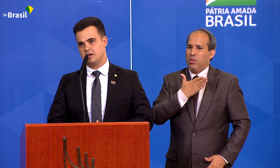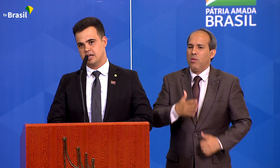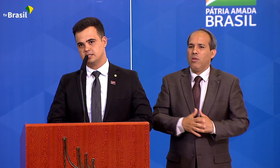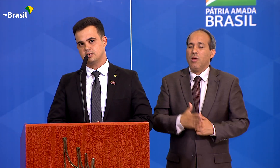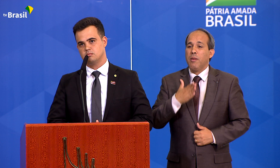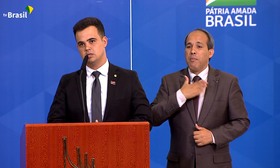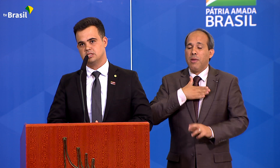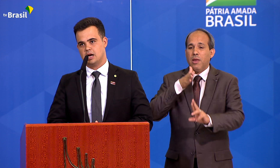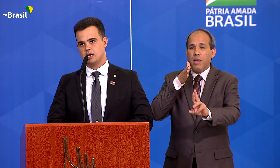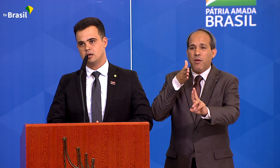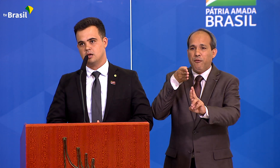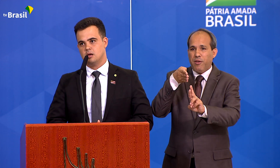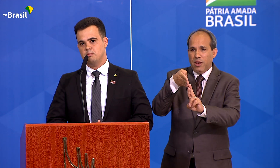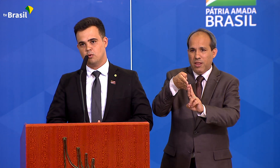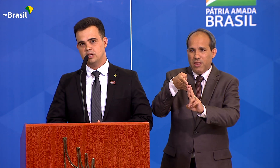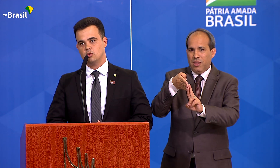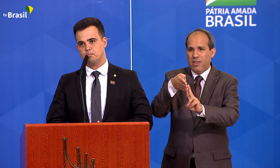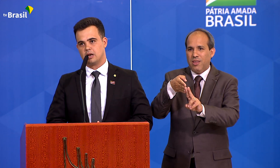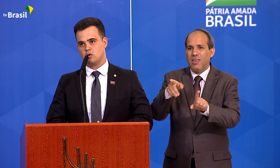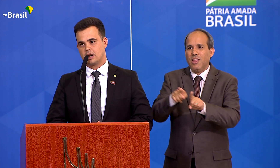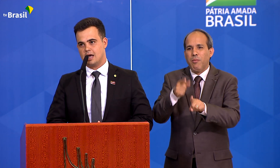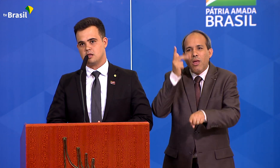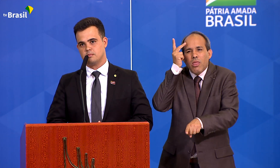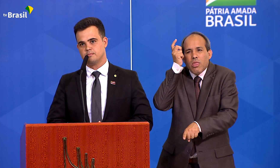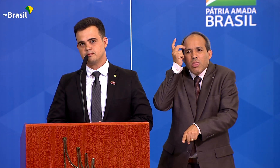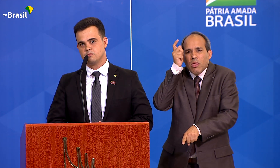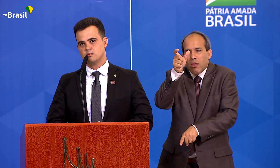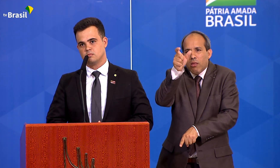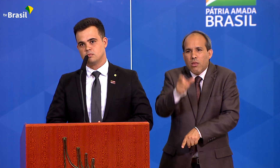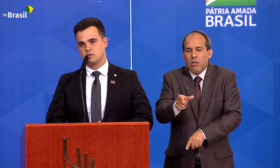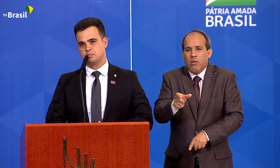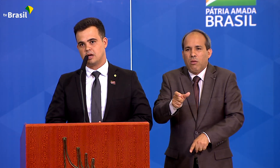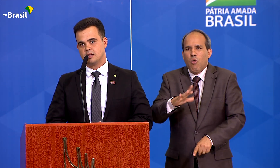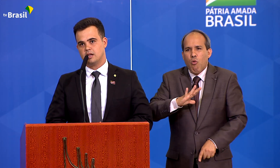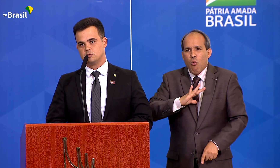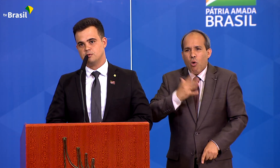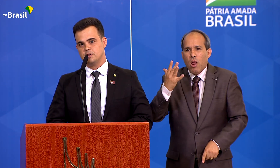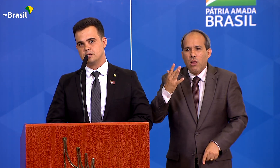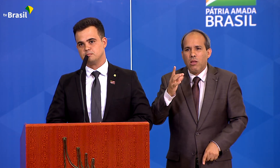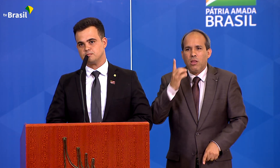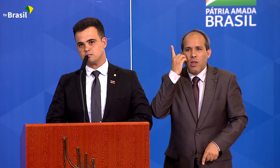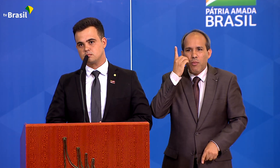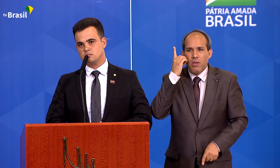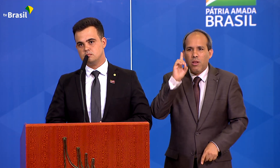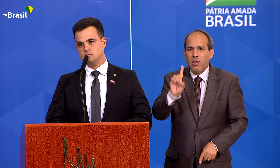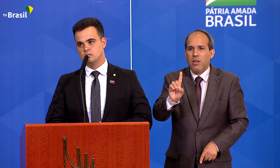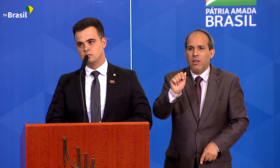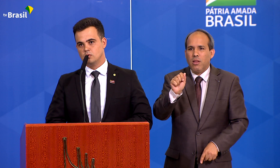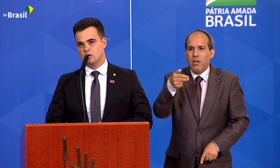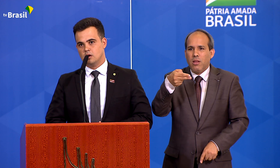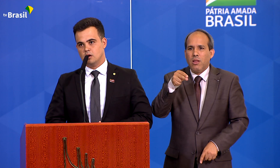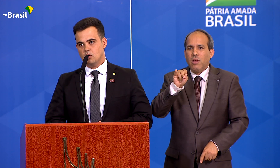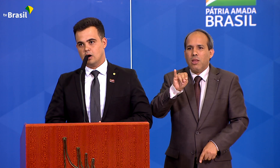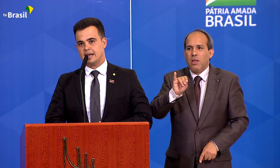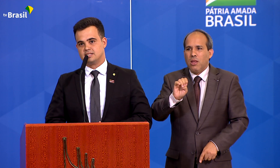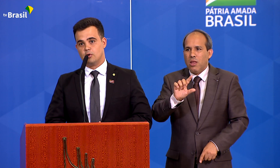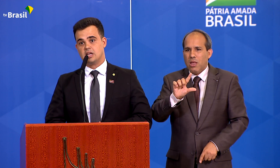a minha referência e já meu ídolo pela coragem Deputado Daniel Silveira